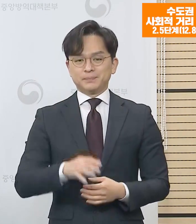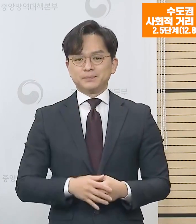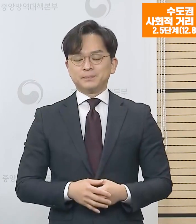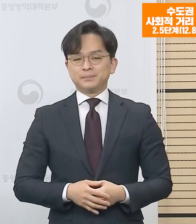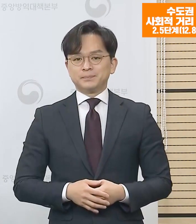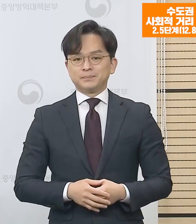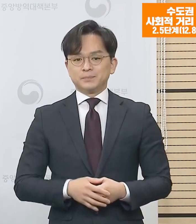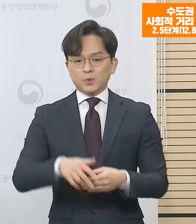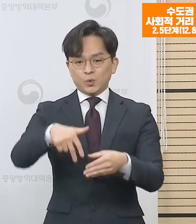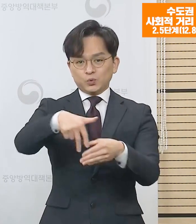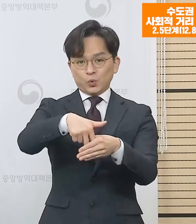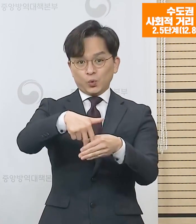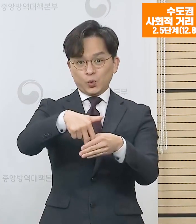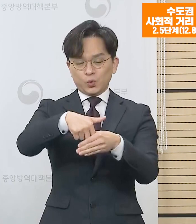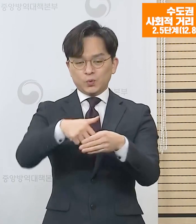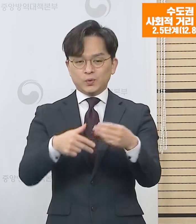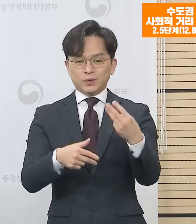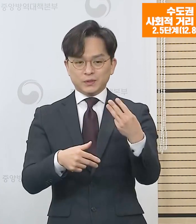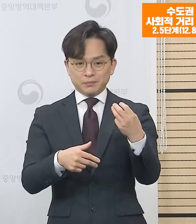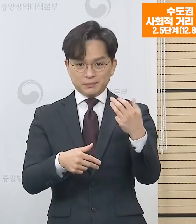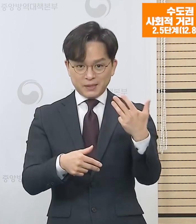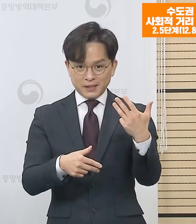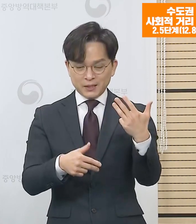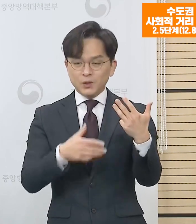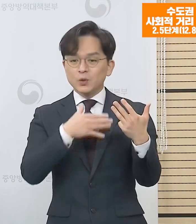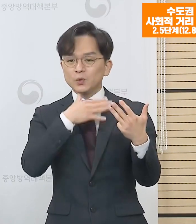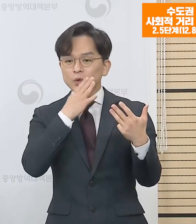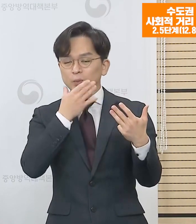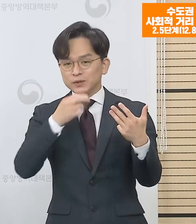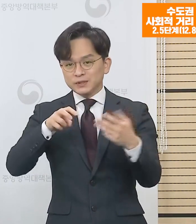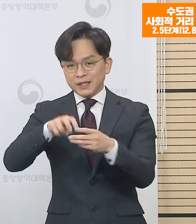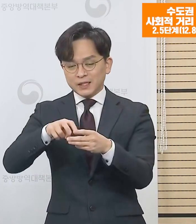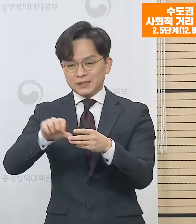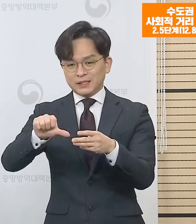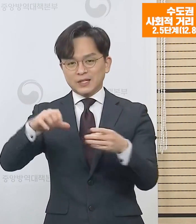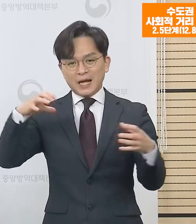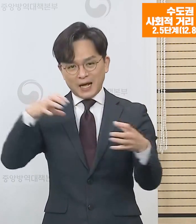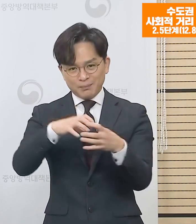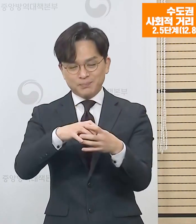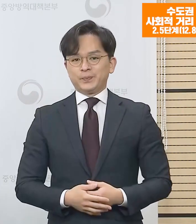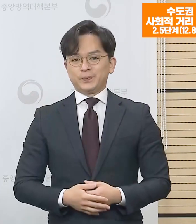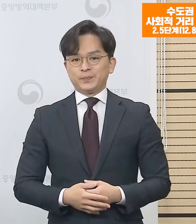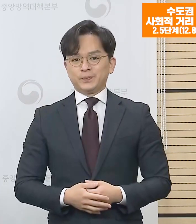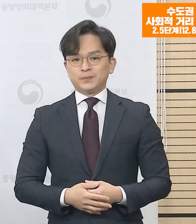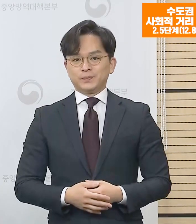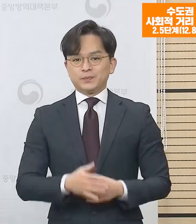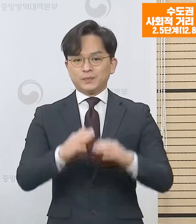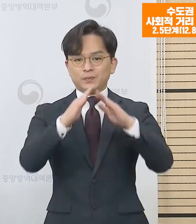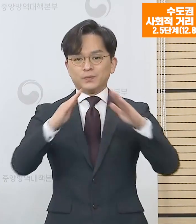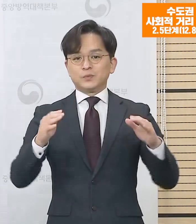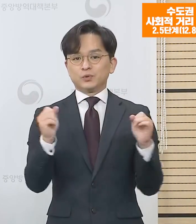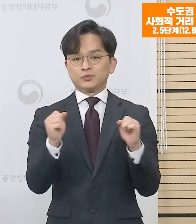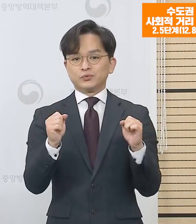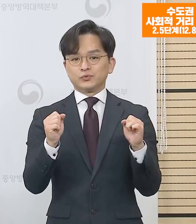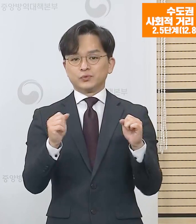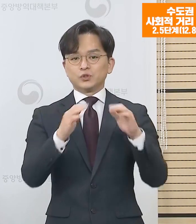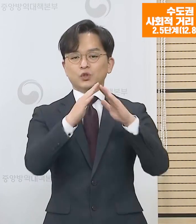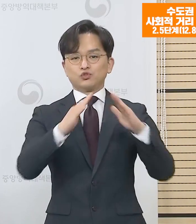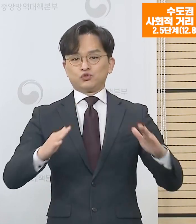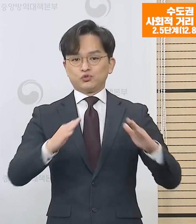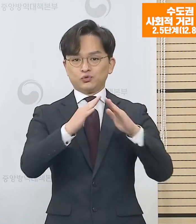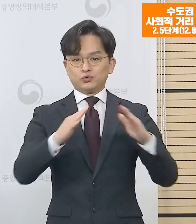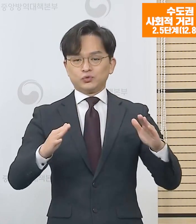종교시설 관련이 38명이고 노인복지센터 관련이 5명이 확진이 되었습니다. 전북 지역에서는